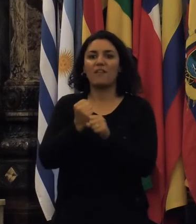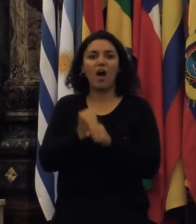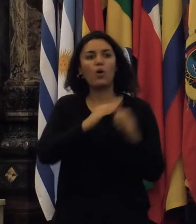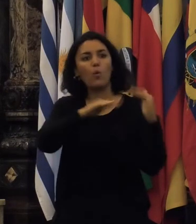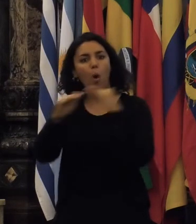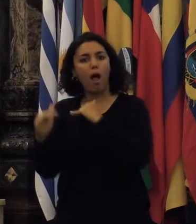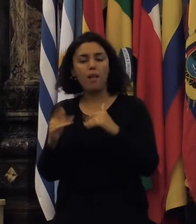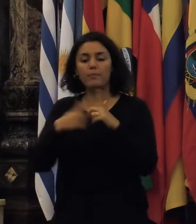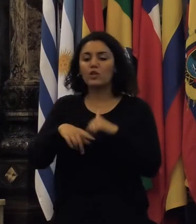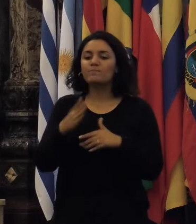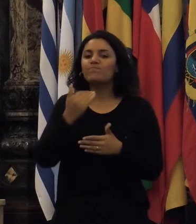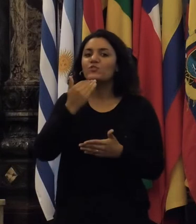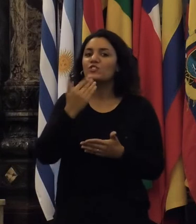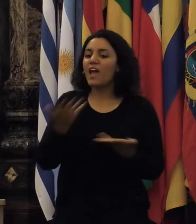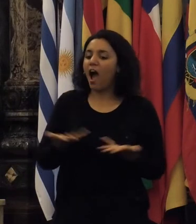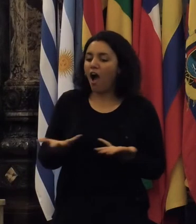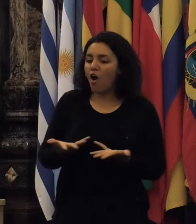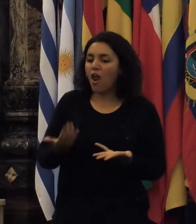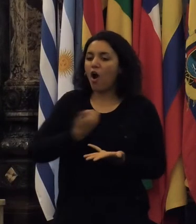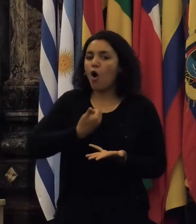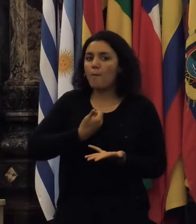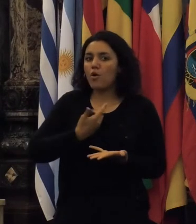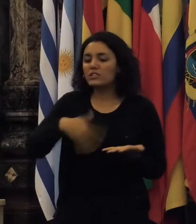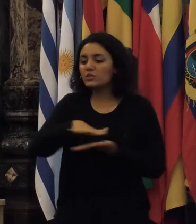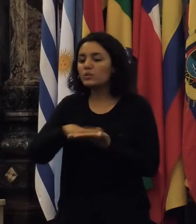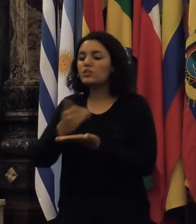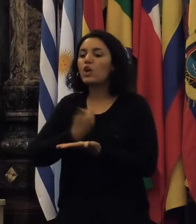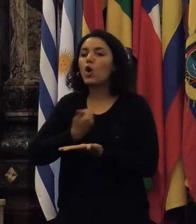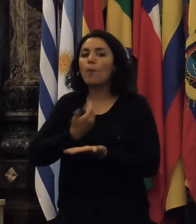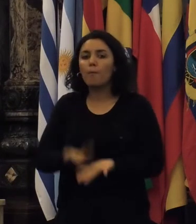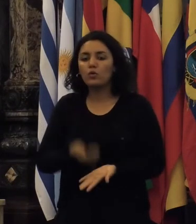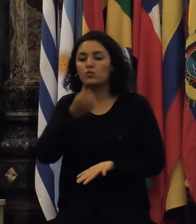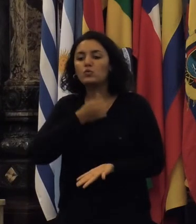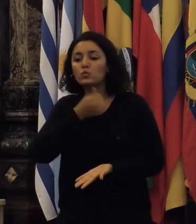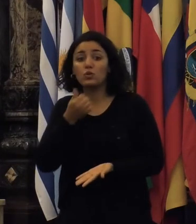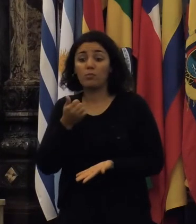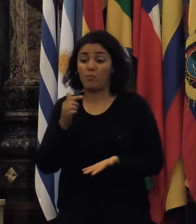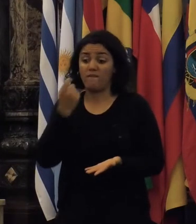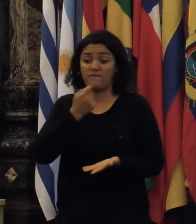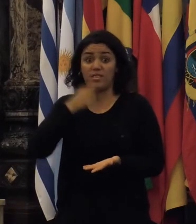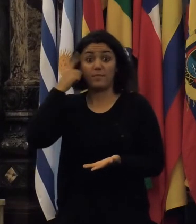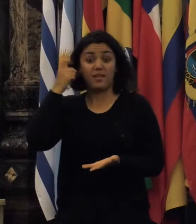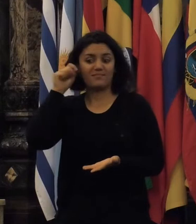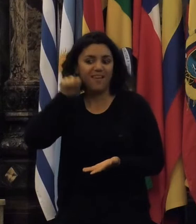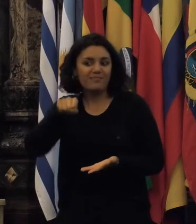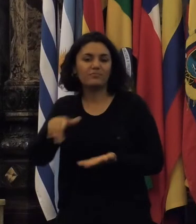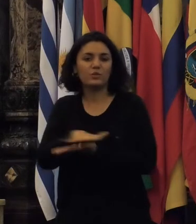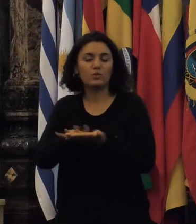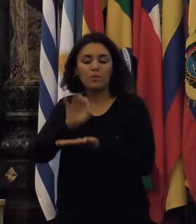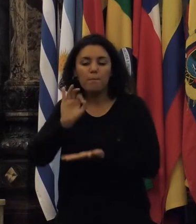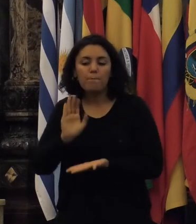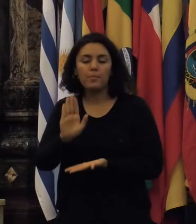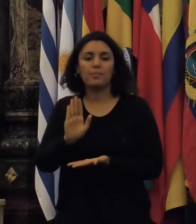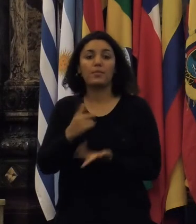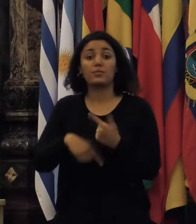todo bien, en algunas otras, cómo se hace, porque no tenemos experiencia. ¿Con qué liviandad alguna